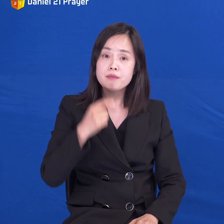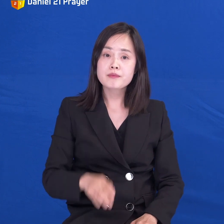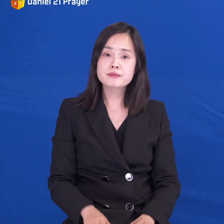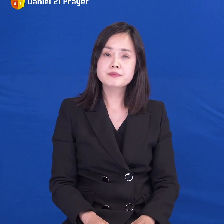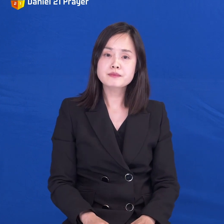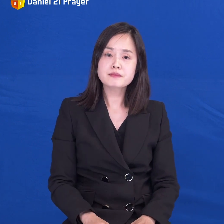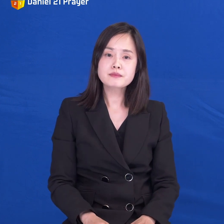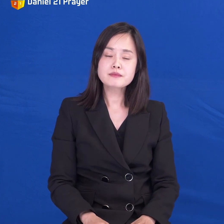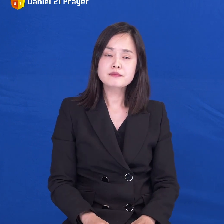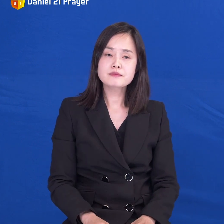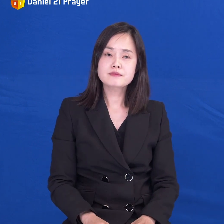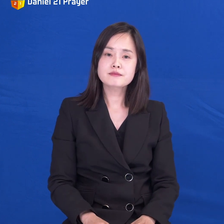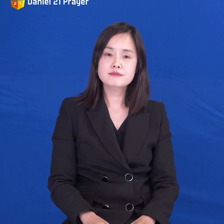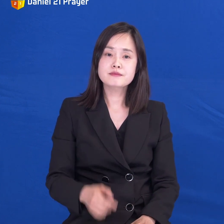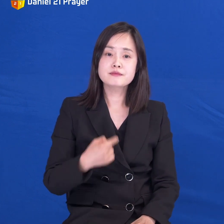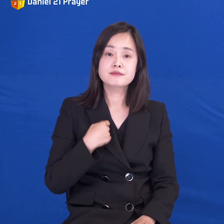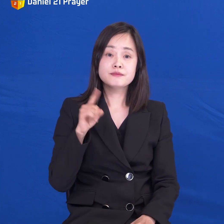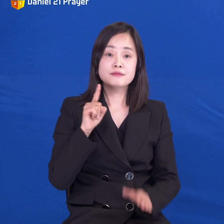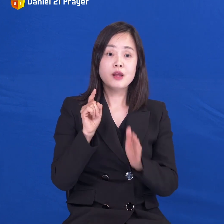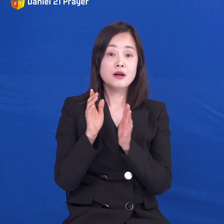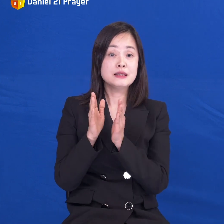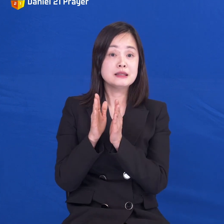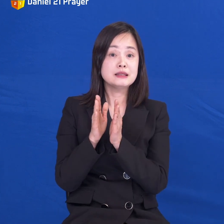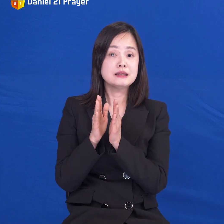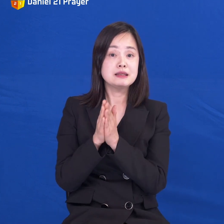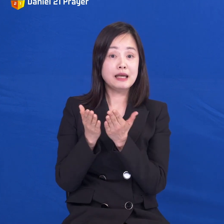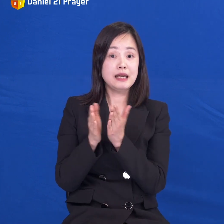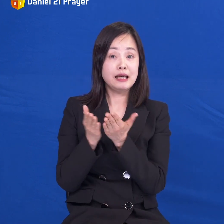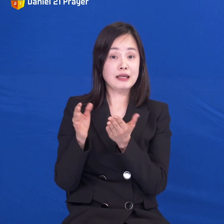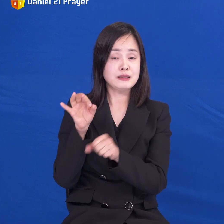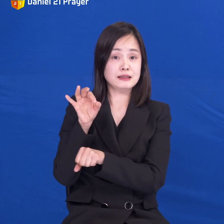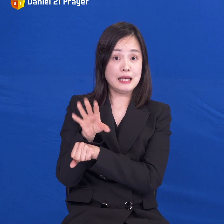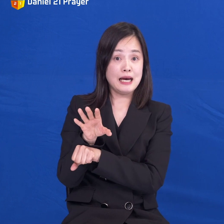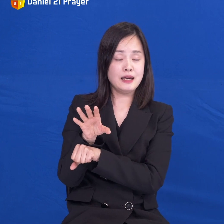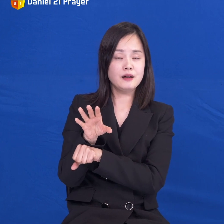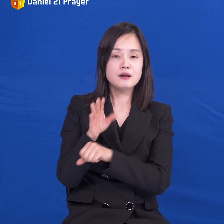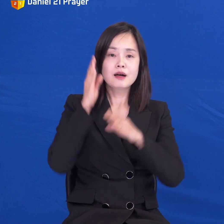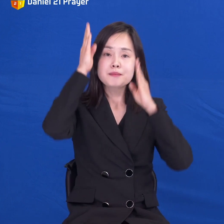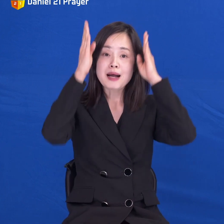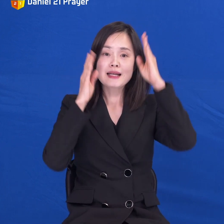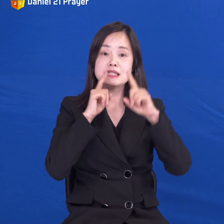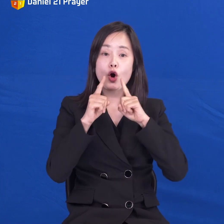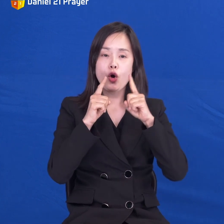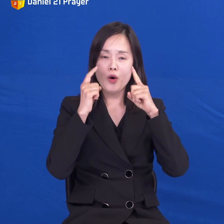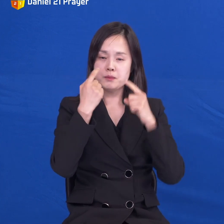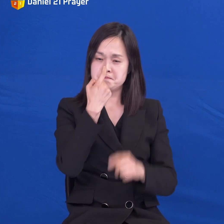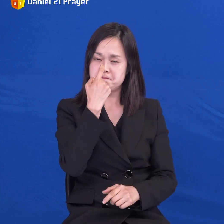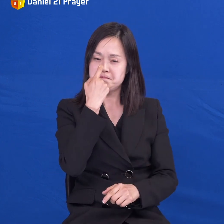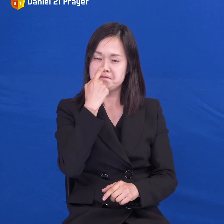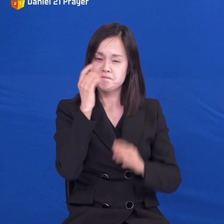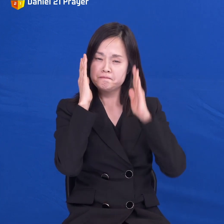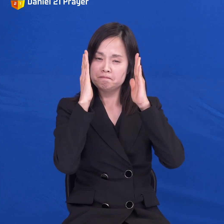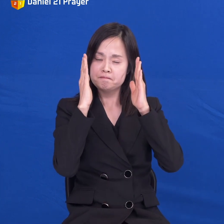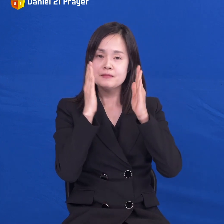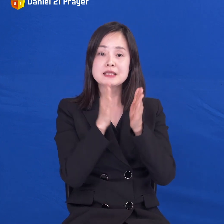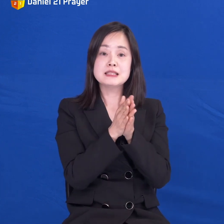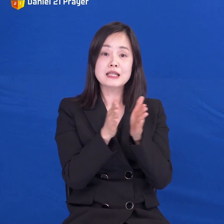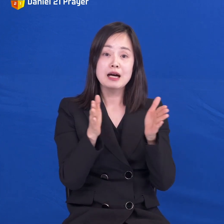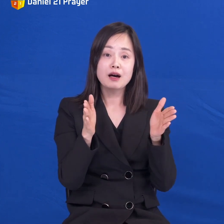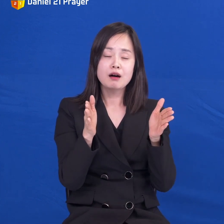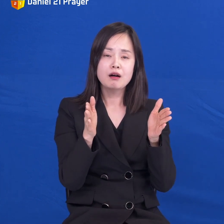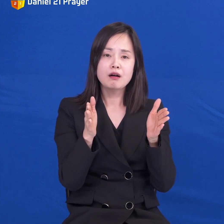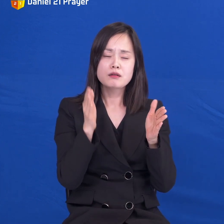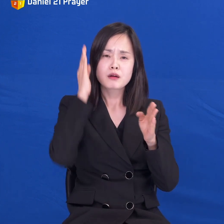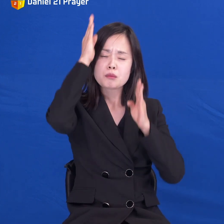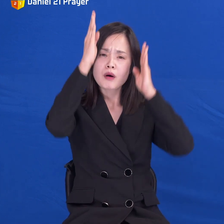사서 언어를 독학을 하는 것입니다. 그런데 여러분, 이 책 가지고는 발음을 정확하게 알 수가